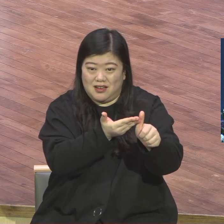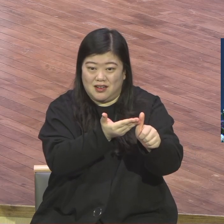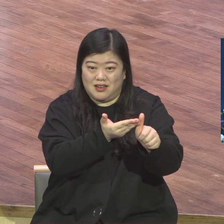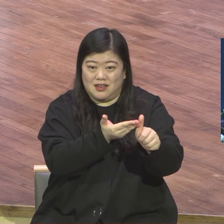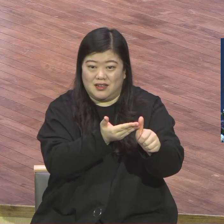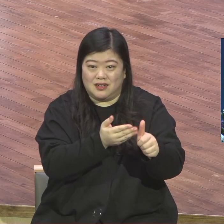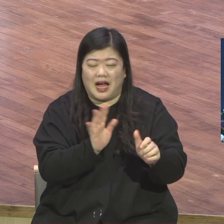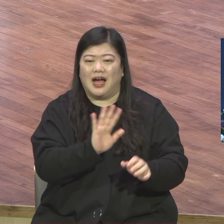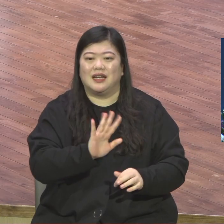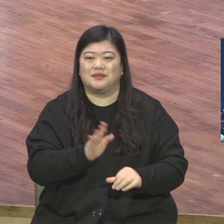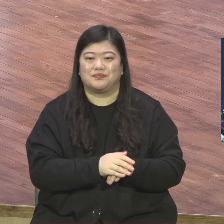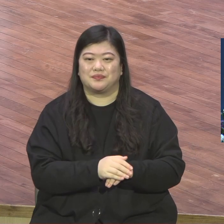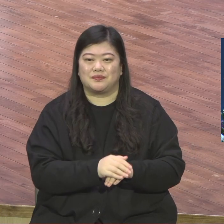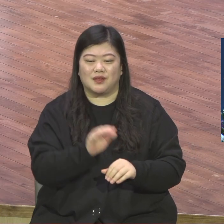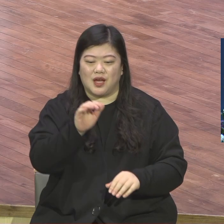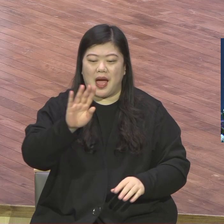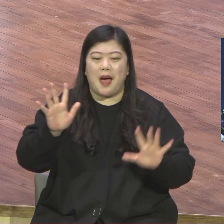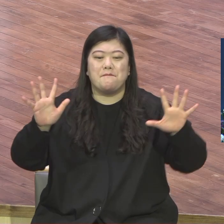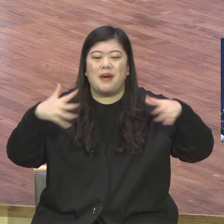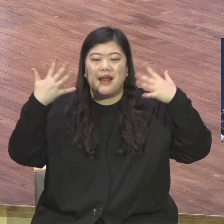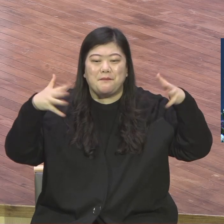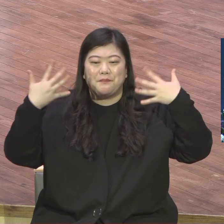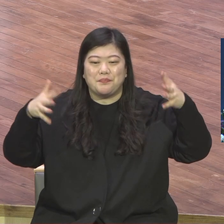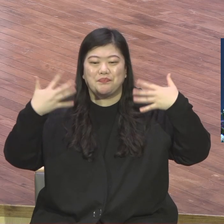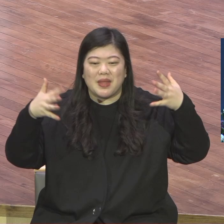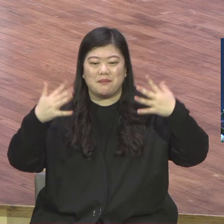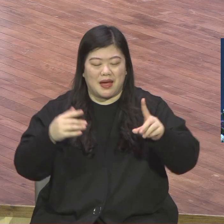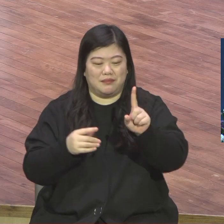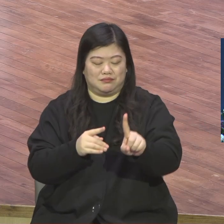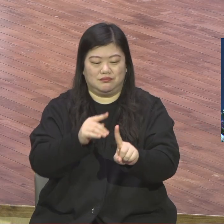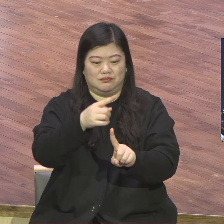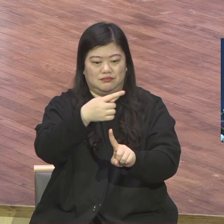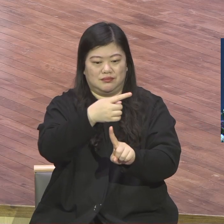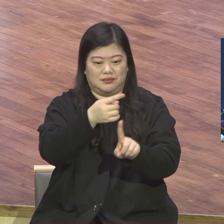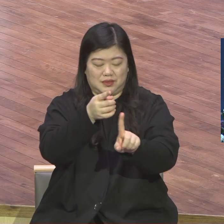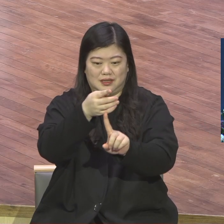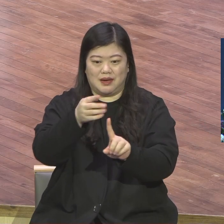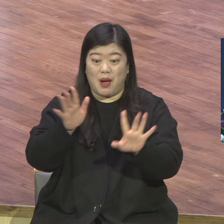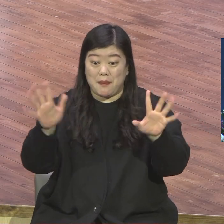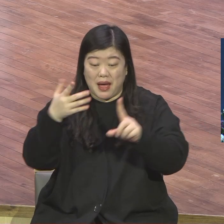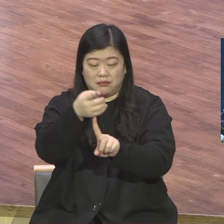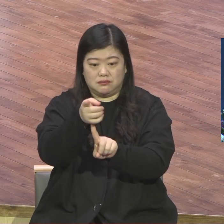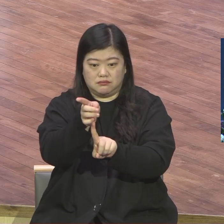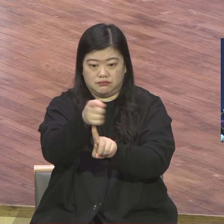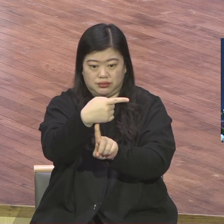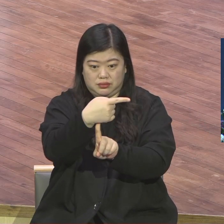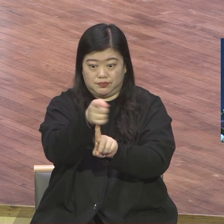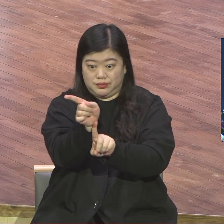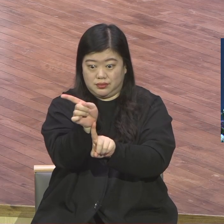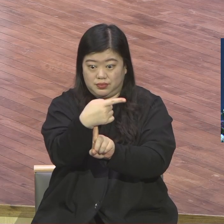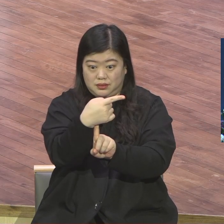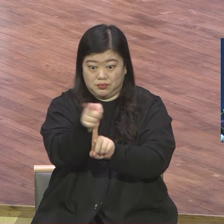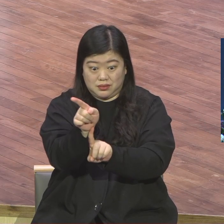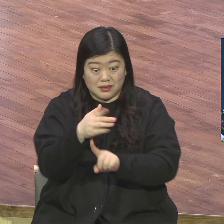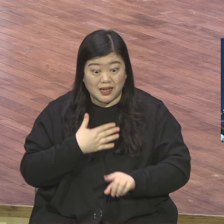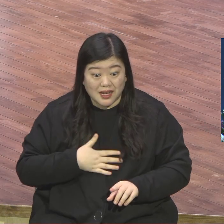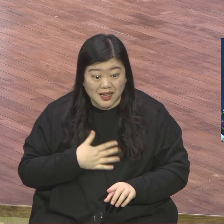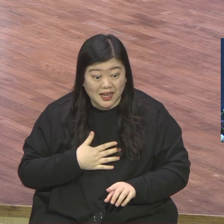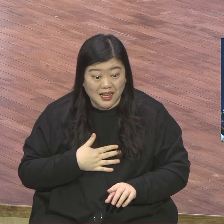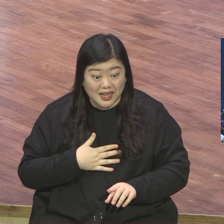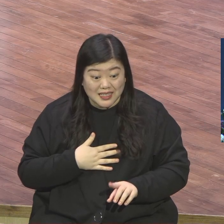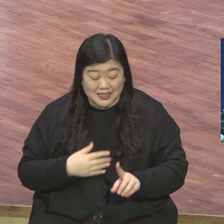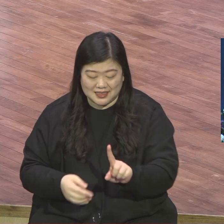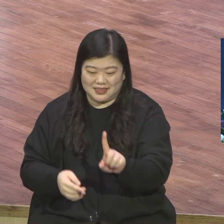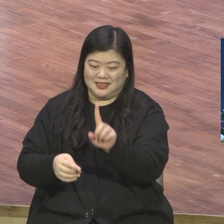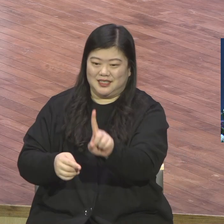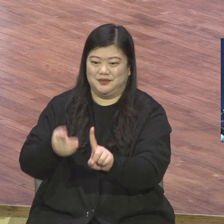바람 방향을 그렇게 가리키는 화살촉이 흔들리고 있었어요. 그래서 자세히 보니까 이 화살촉 밑에 뭐라고